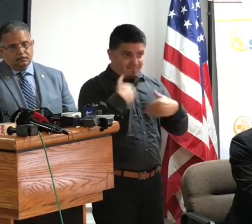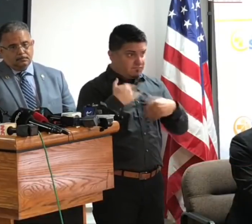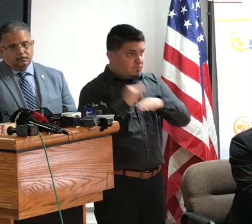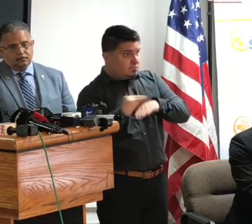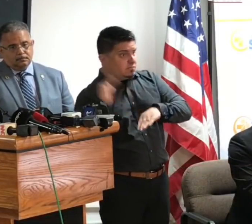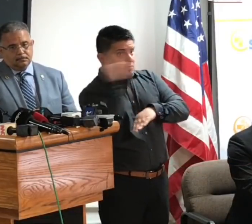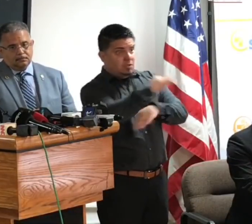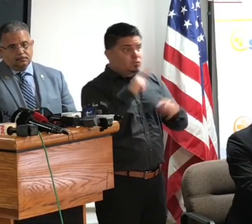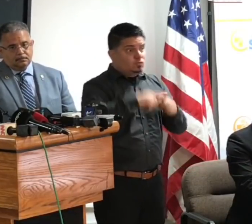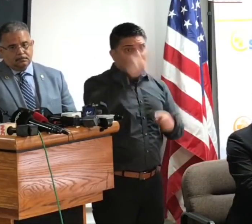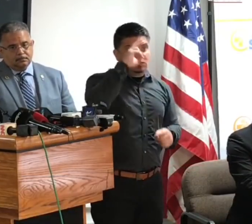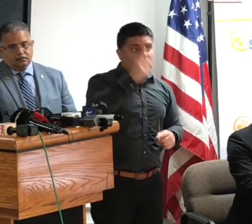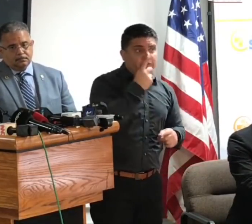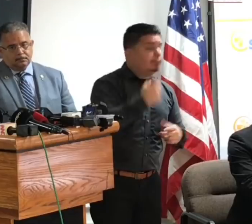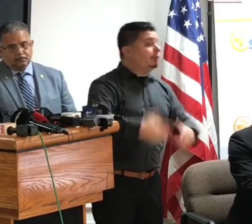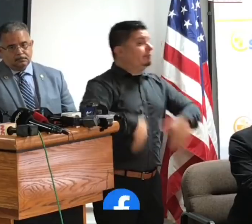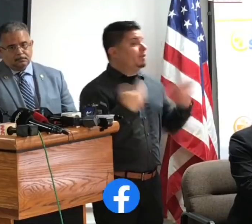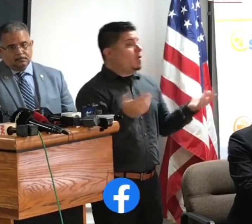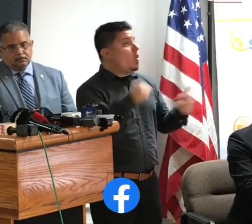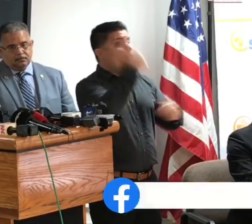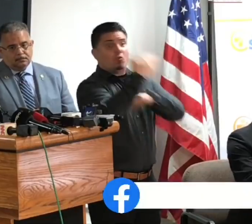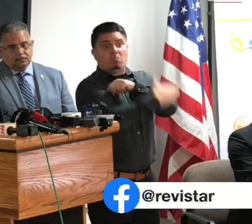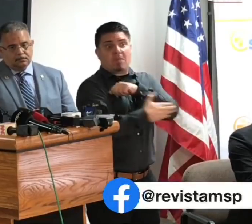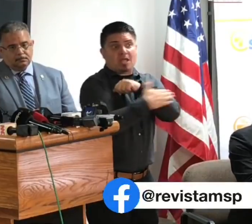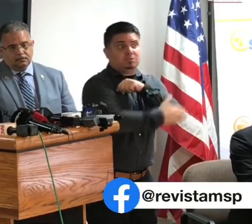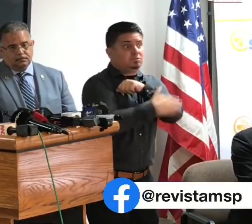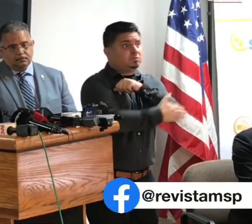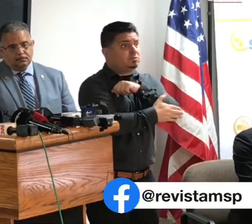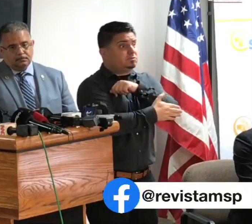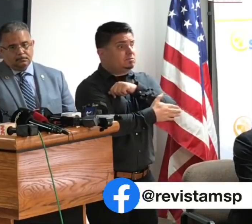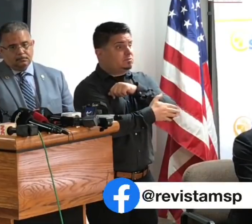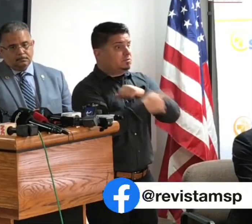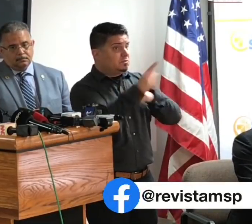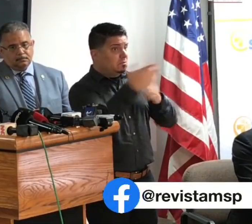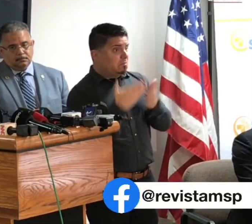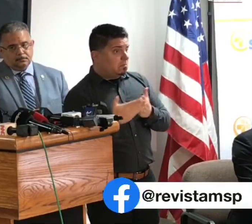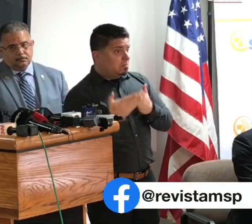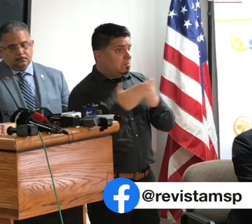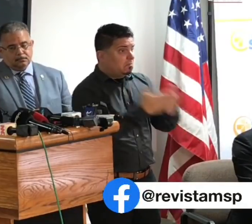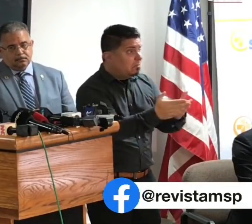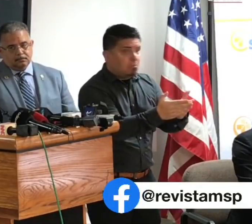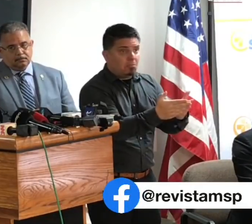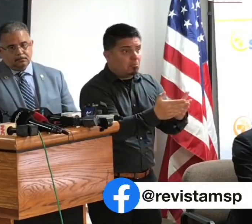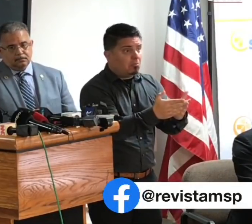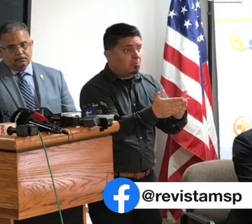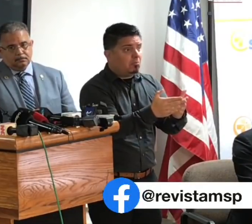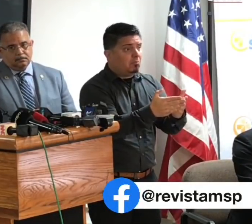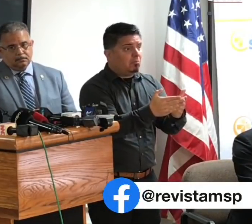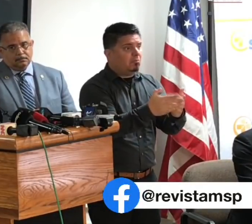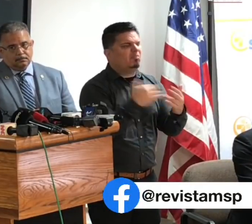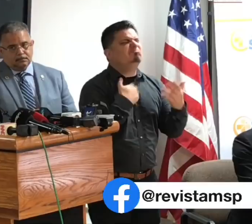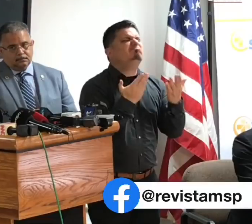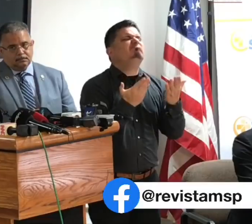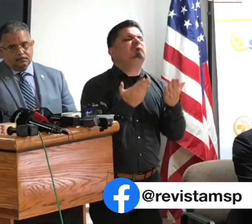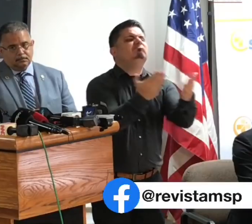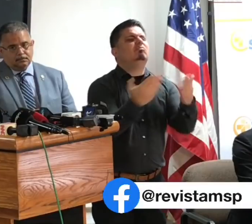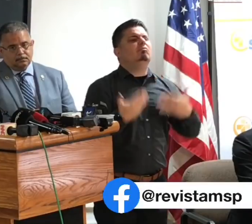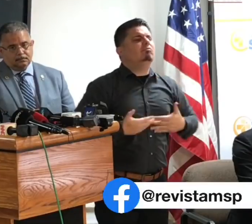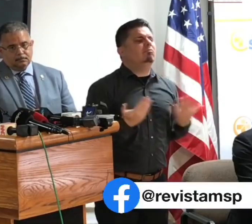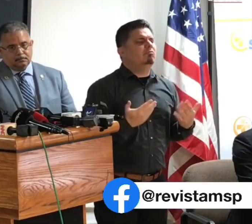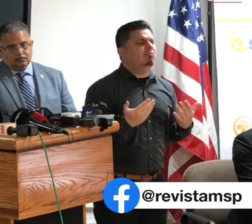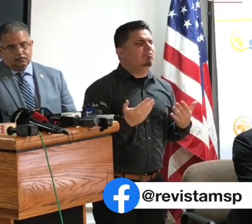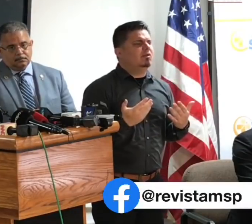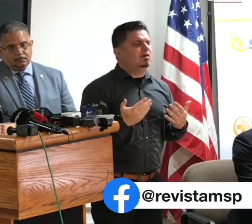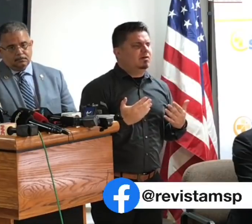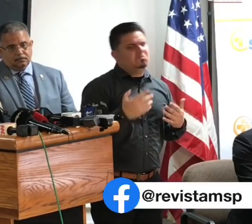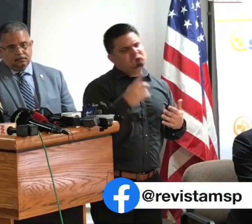otro lugar, cualquier otro país, a través de un crucero, la recomendación que nosotros, lo que nosotros estamos determinando